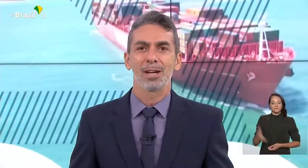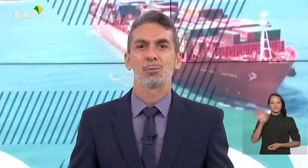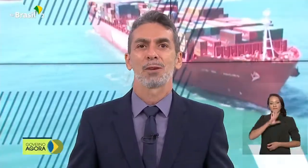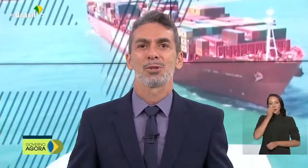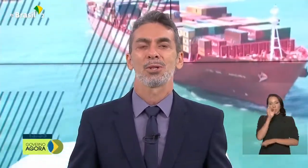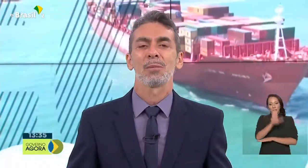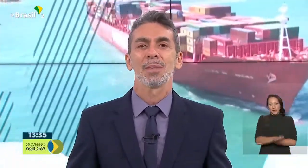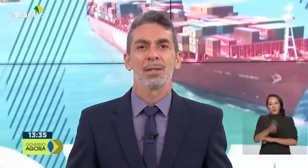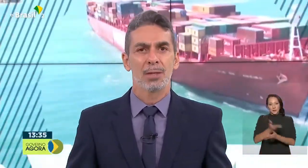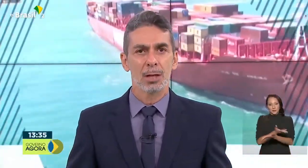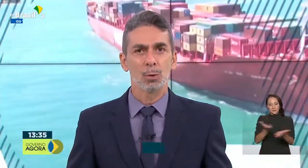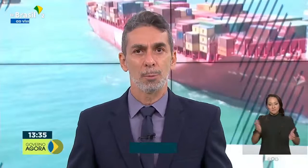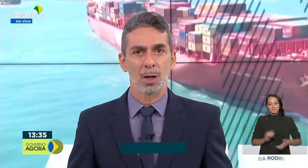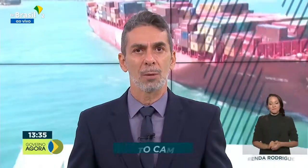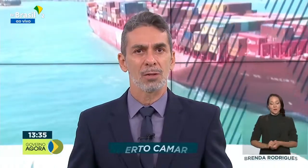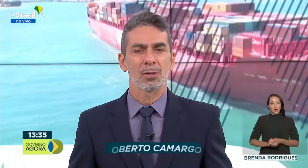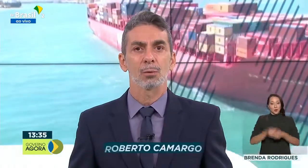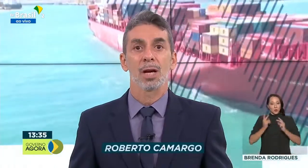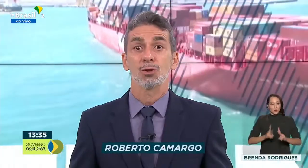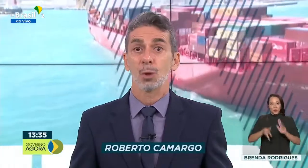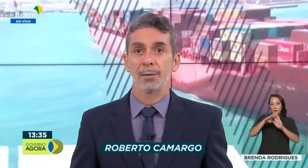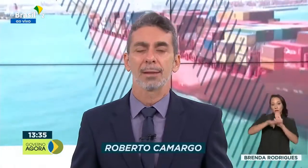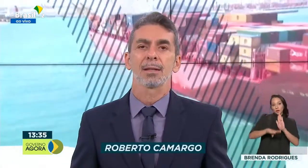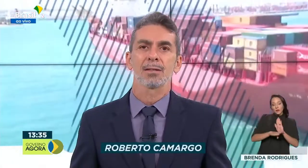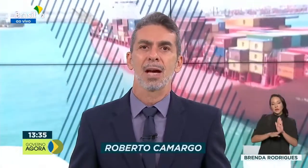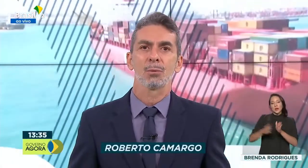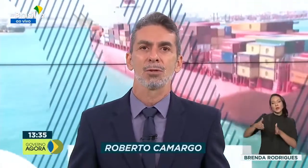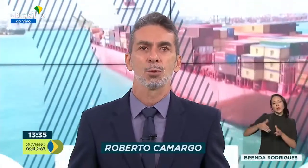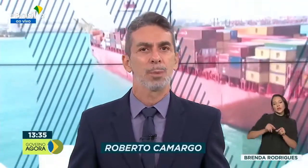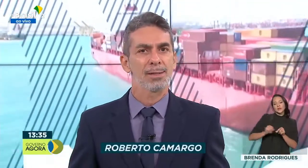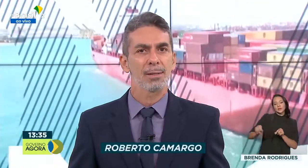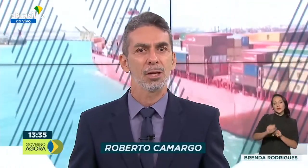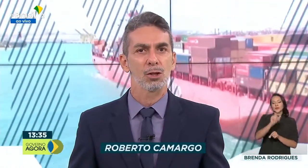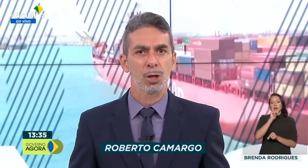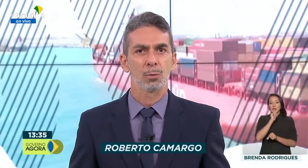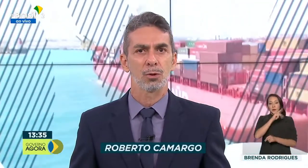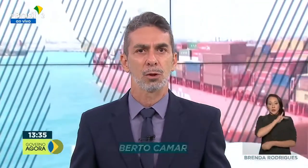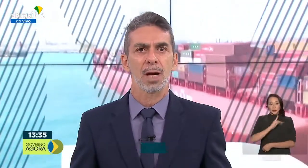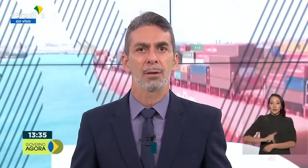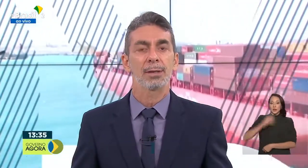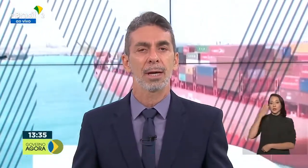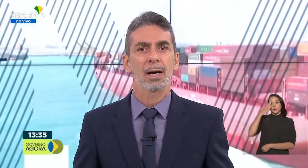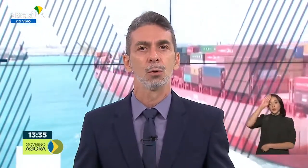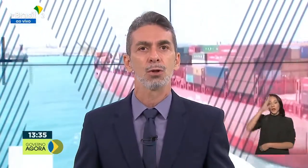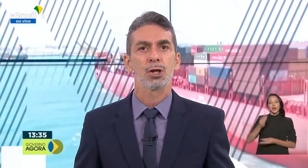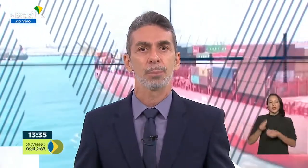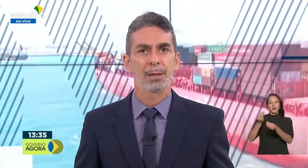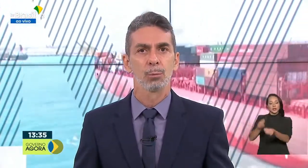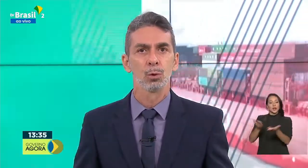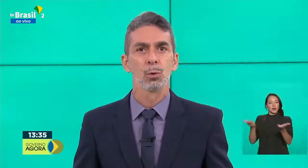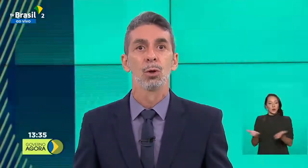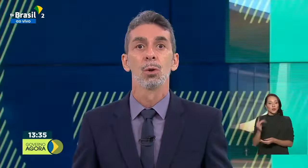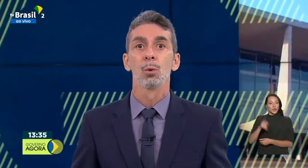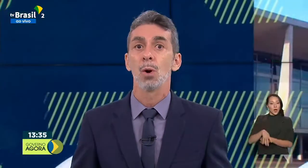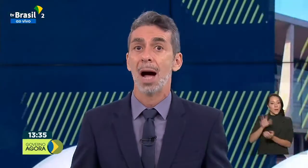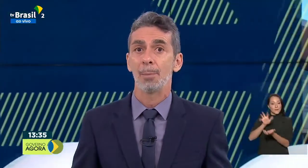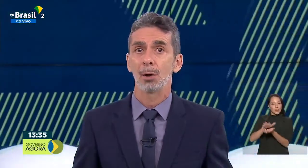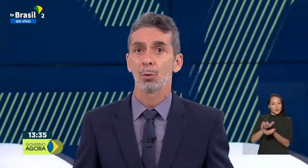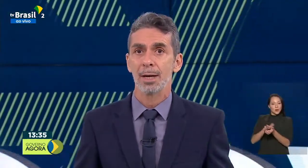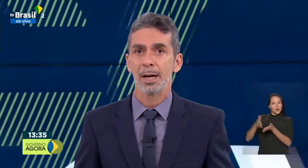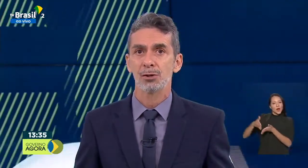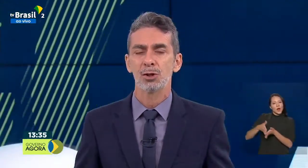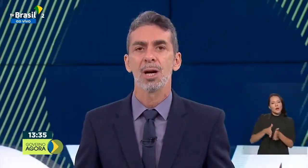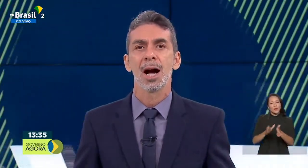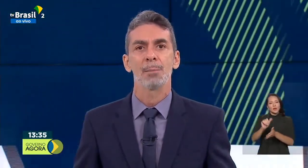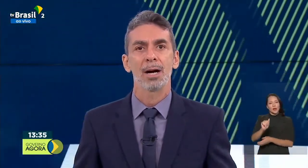Olá, boa tarde para você. Seguindo a programação da Jornada das Águas, o presidente Jair Bolsonaro entrega hoje em Pernambuco o Ramal